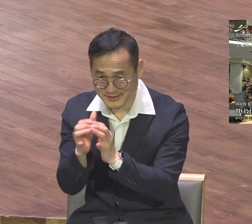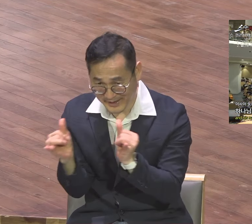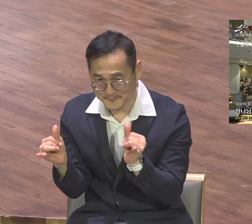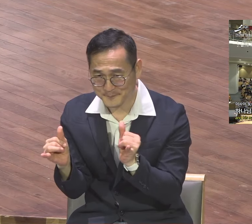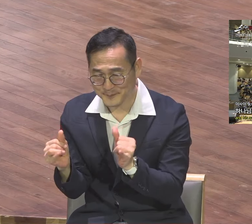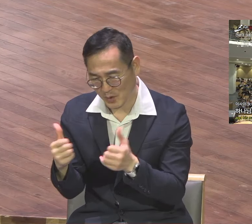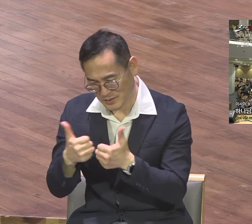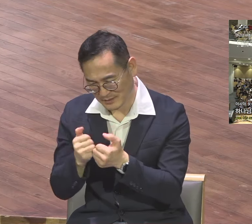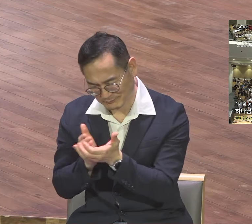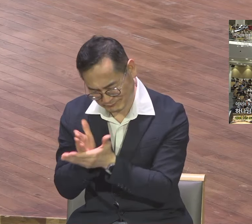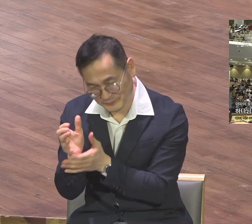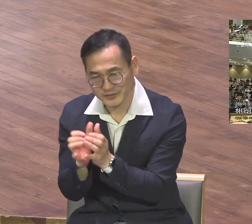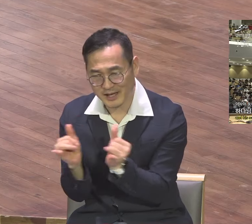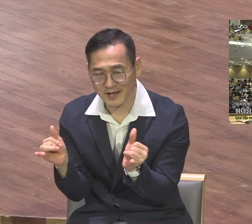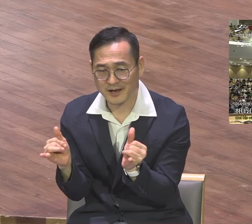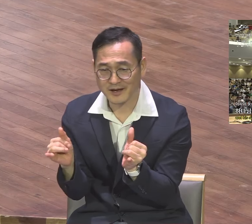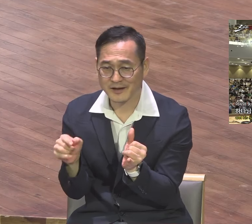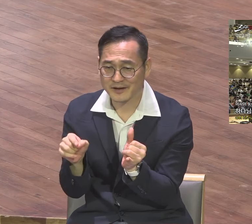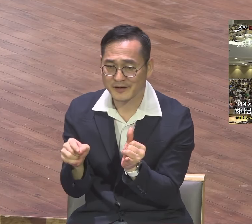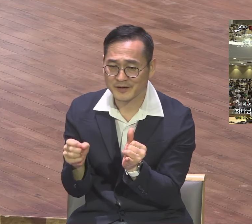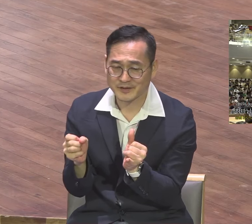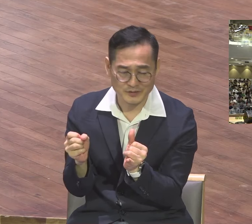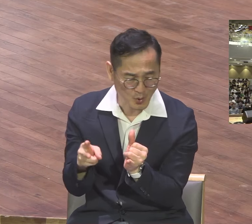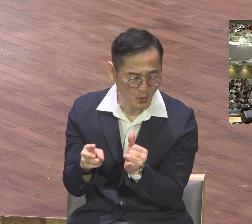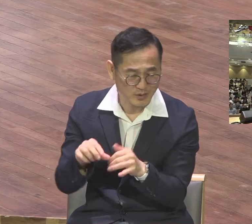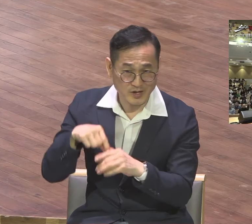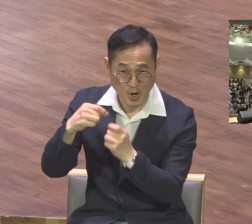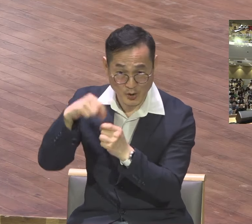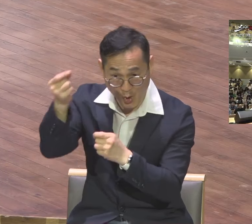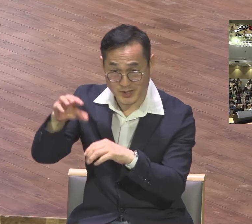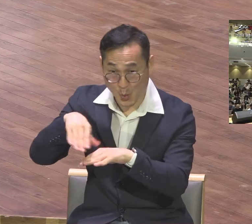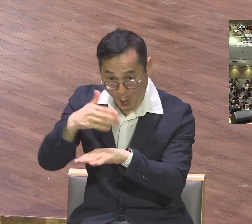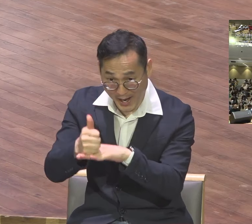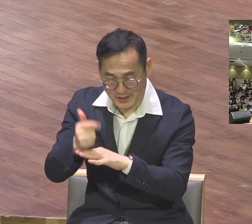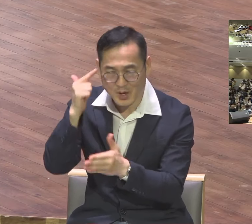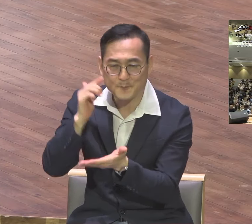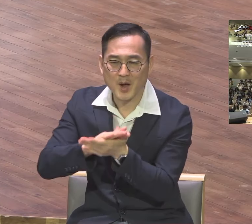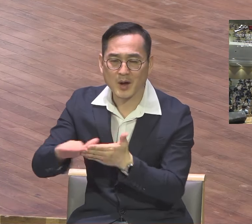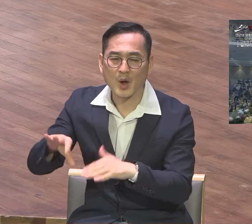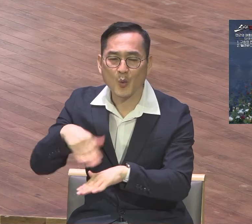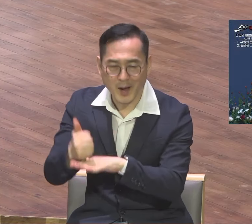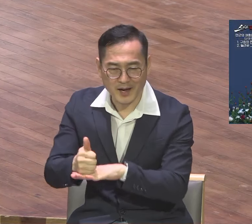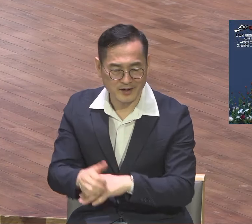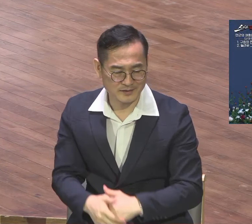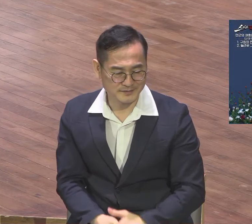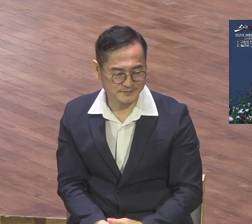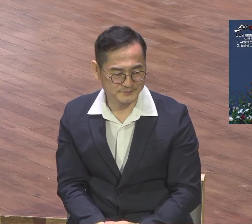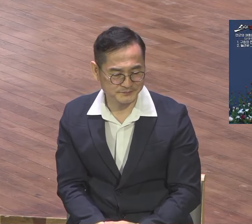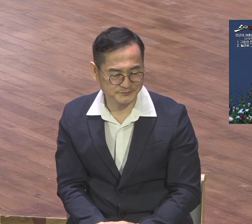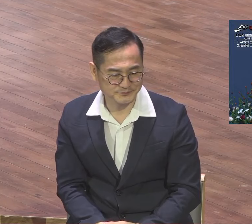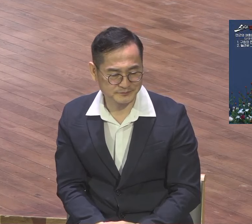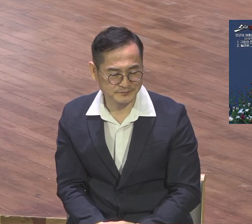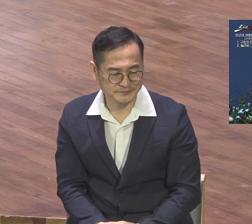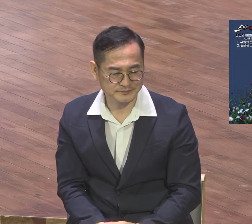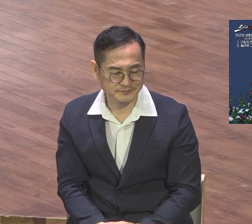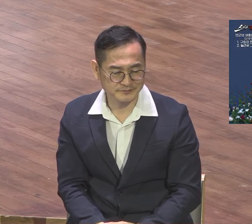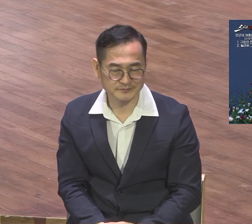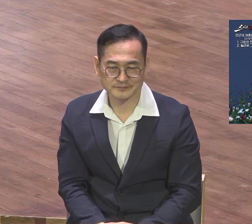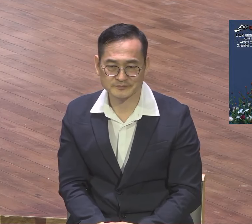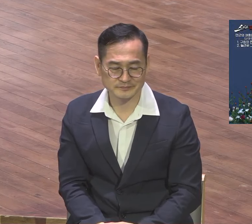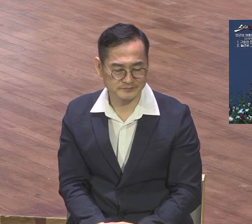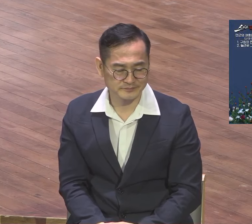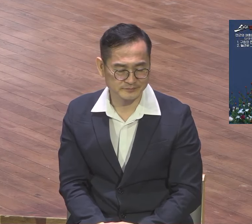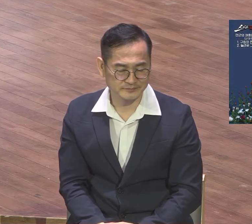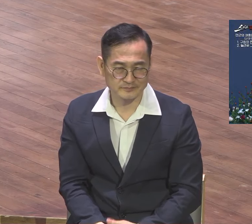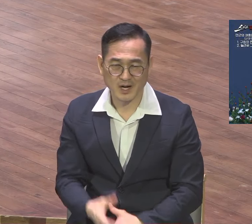영존하시는 아버지라 평강의 왕이라 할 것입니다. 자, 창세기 3장 사건으로 인해서 영원한